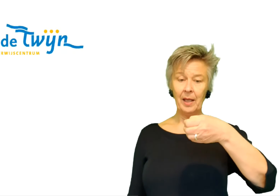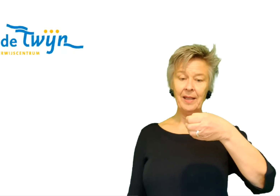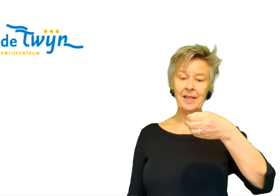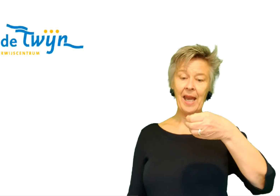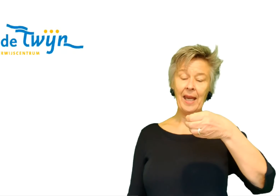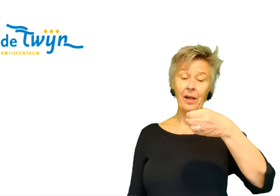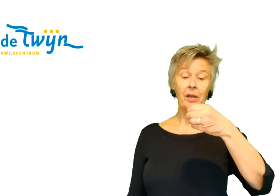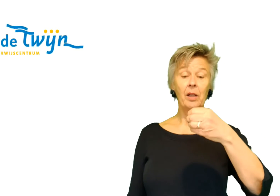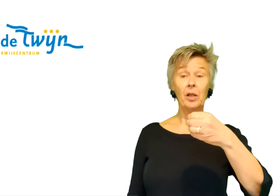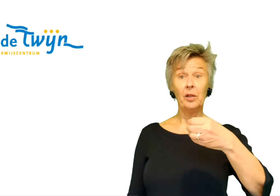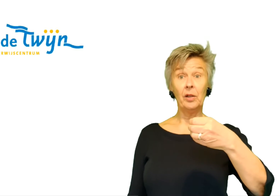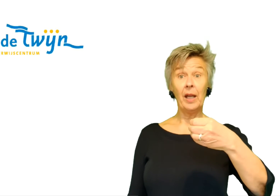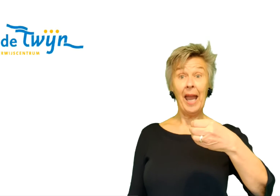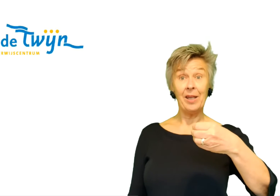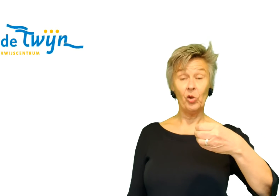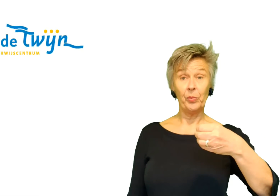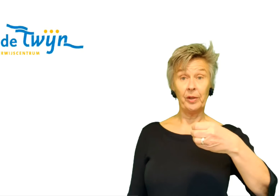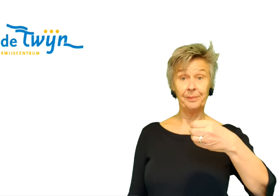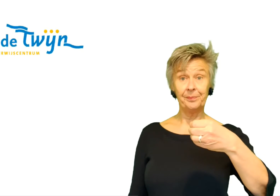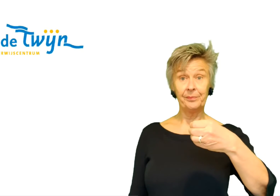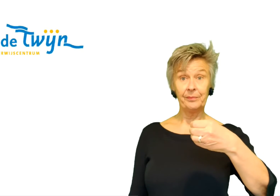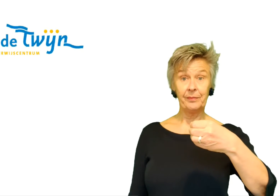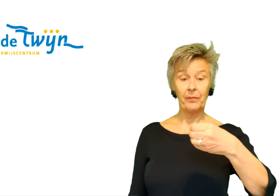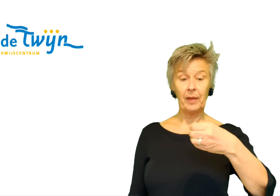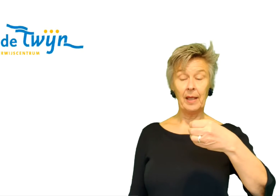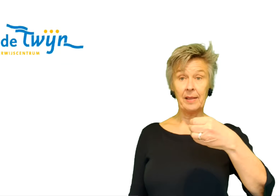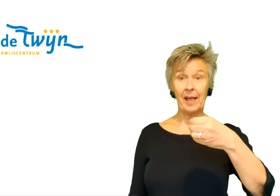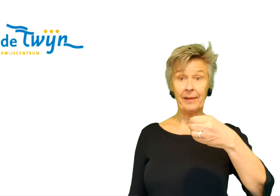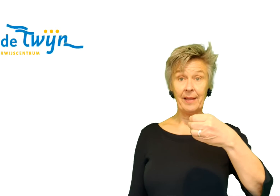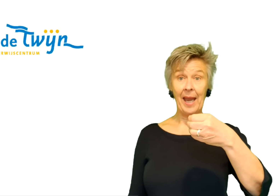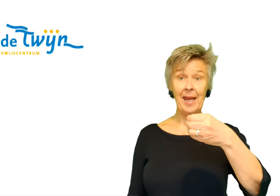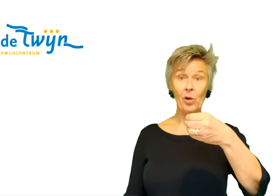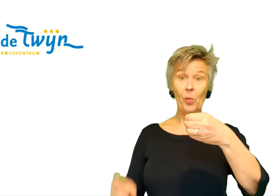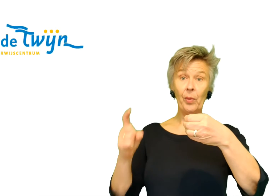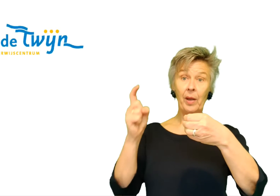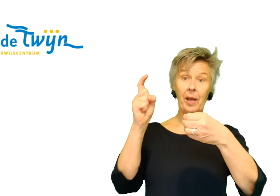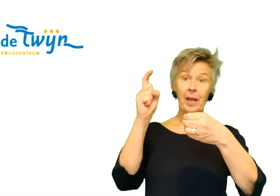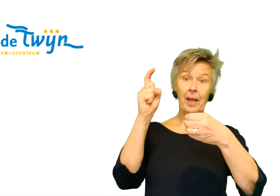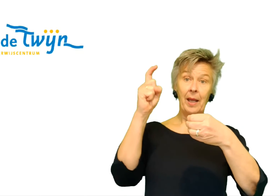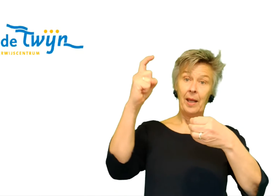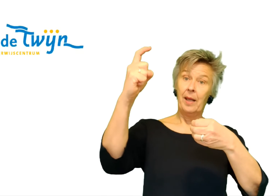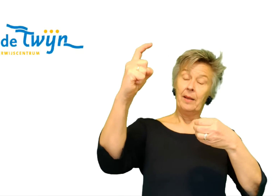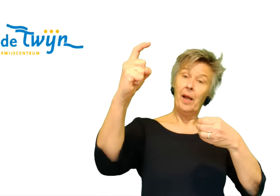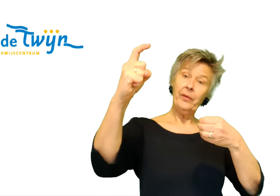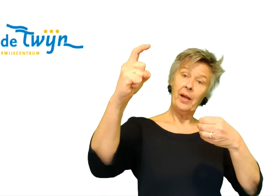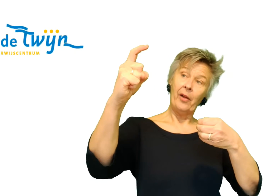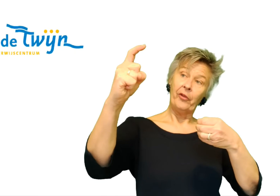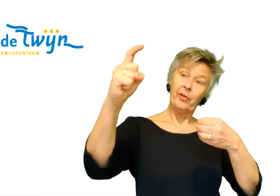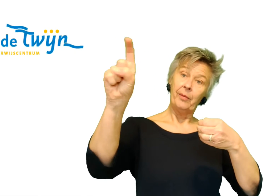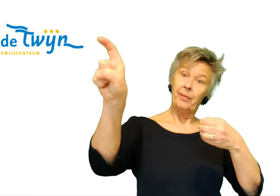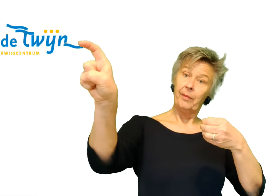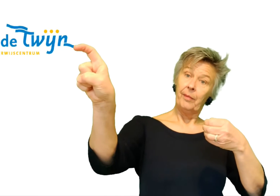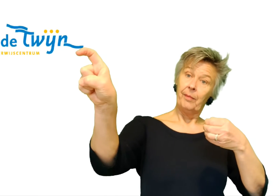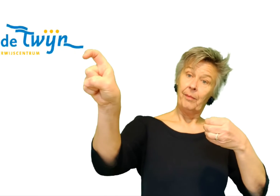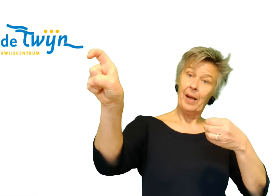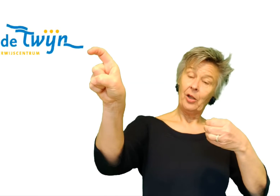dit is eigenlijk je eierdopje. En dan staat het ei op. De andere hand maak je dus